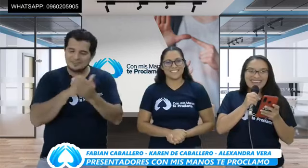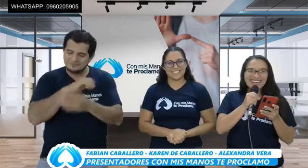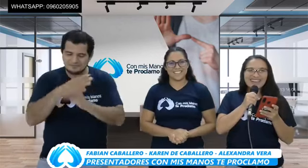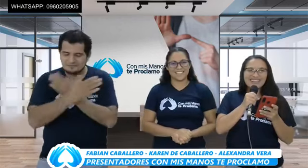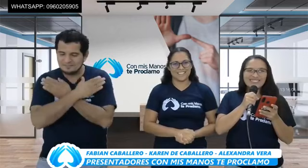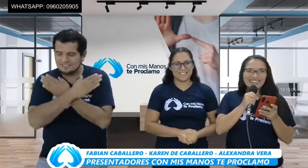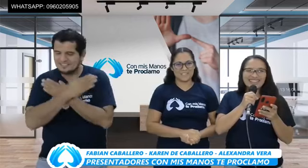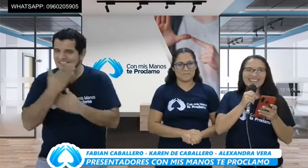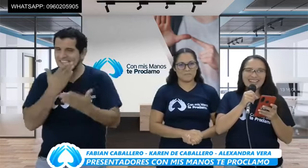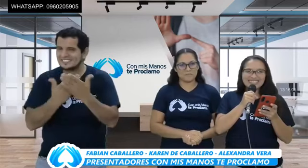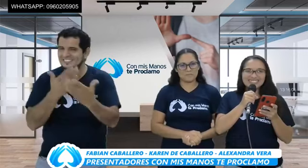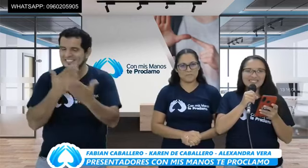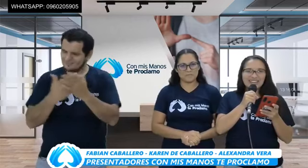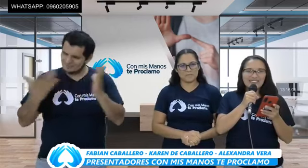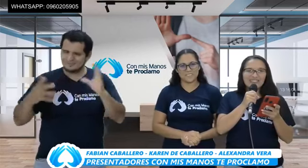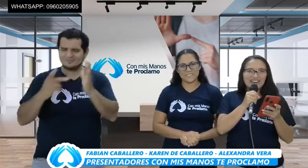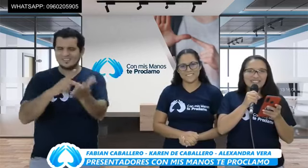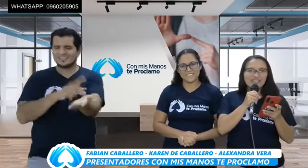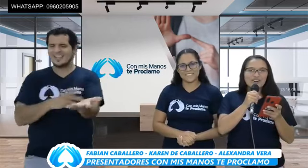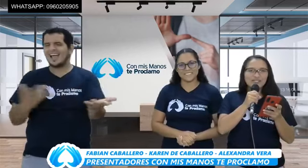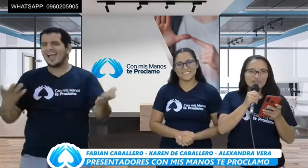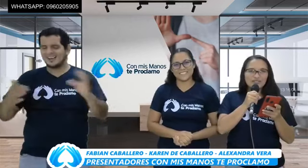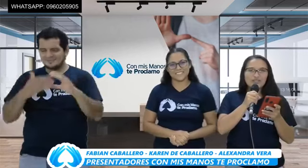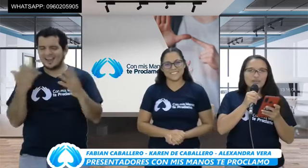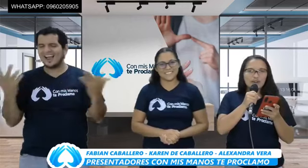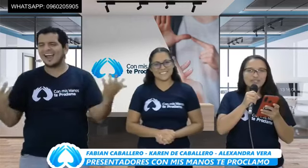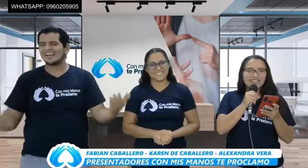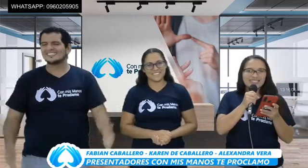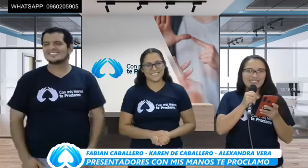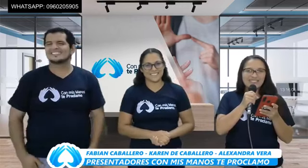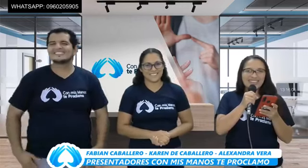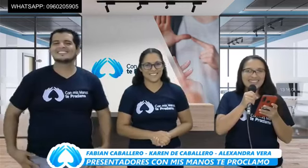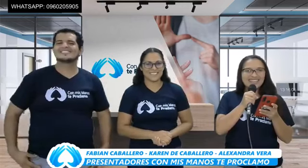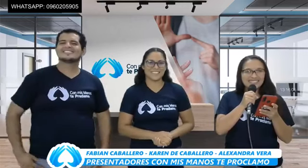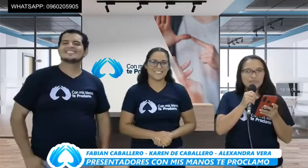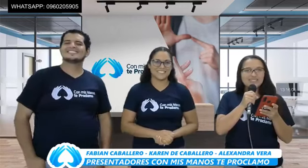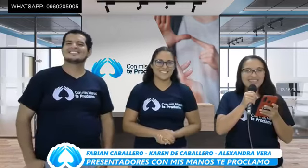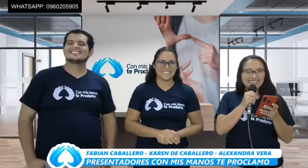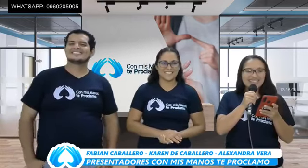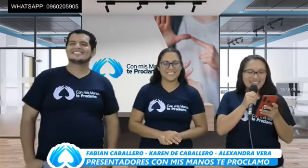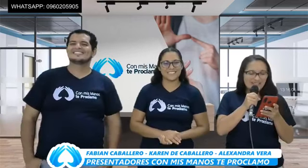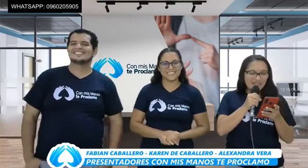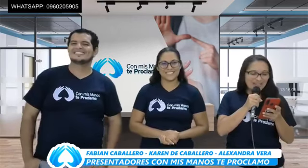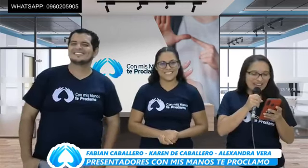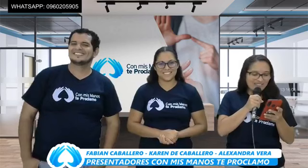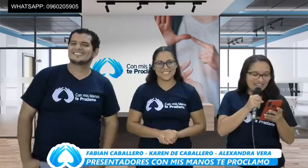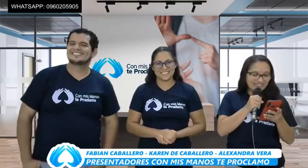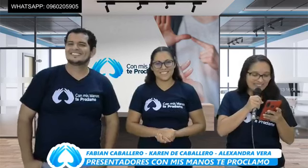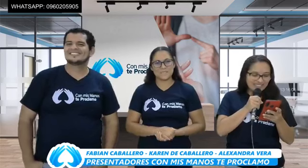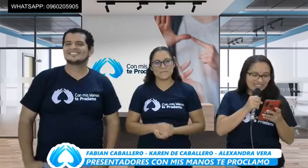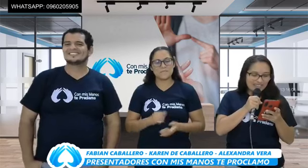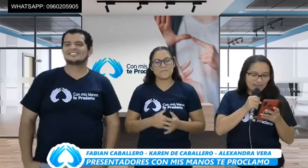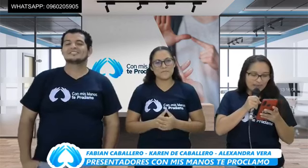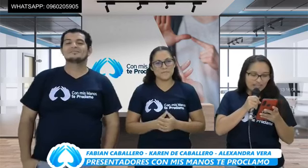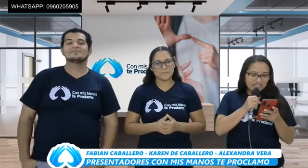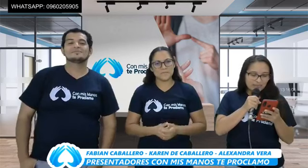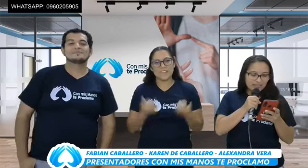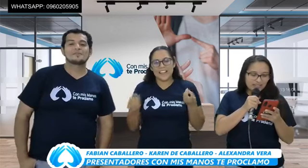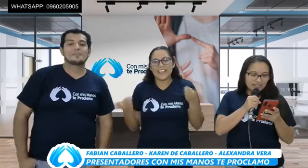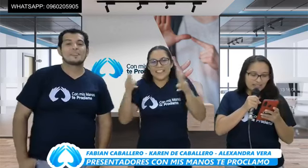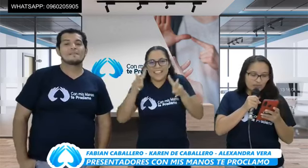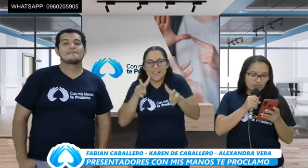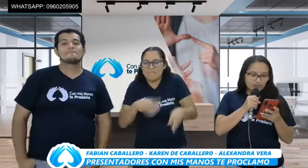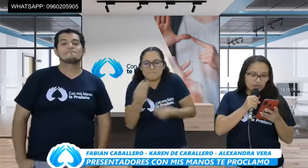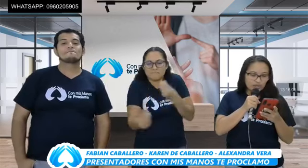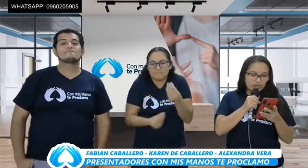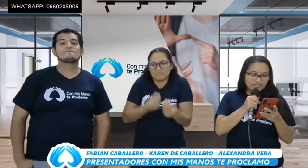Qué bien, amén. Gracias, hermana Fátima. Un saludo para usted también y gracias por seguir el programa. Por aquí